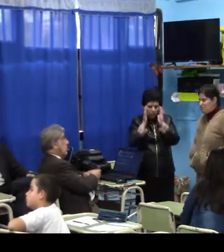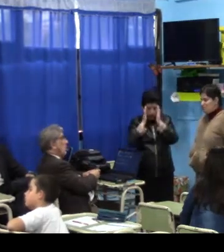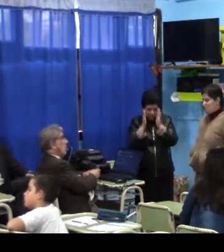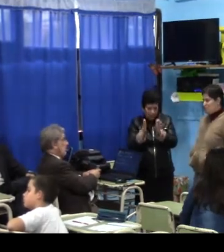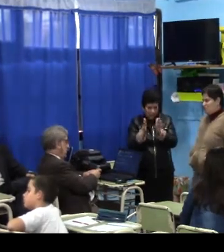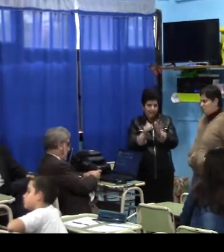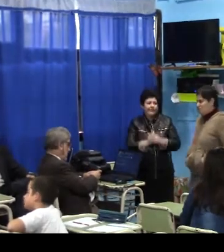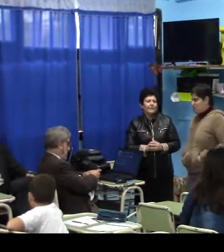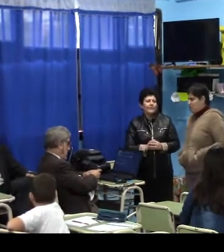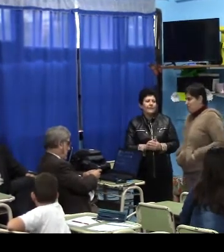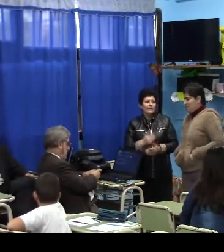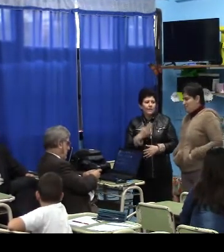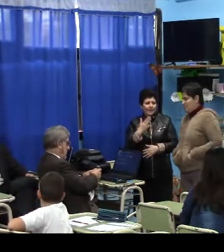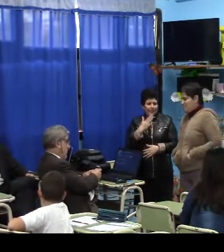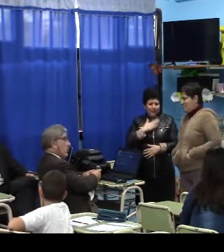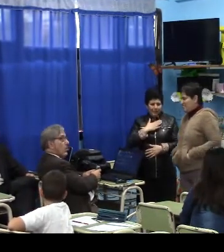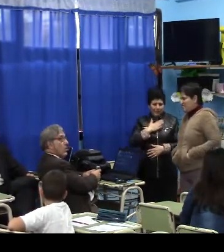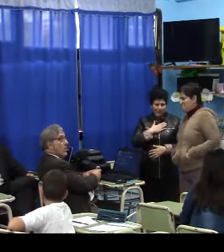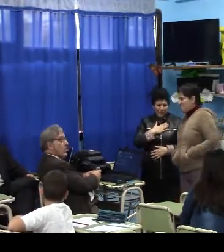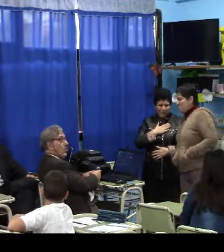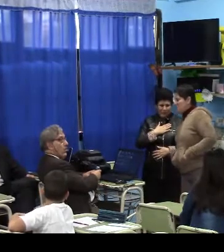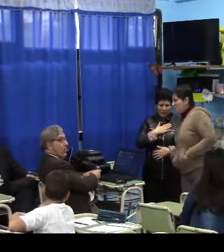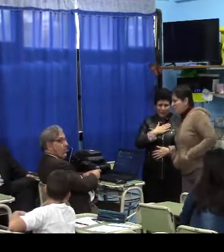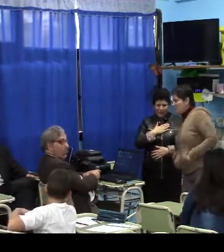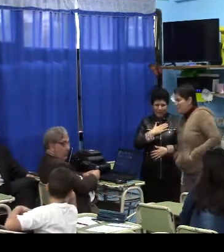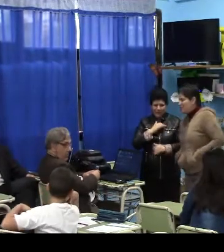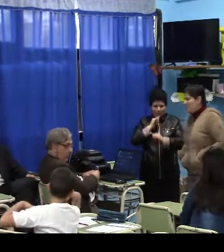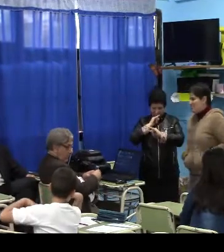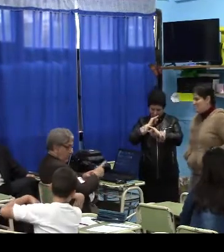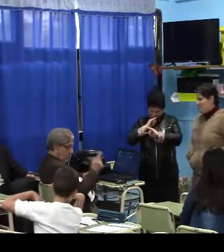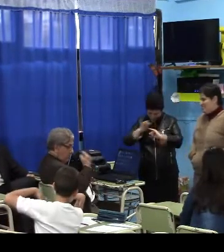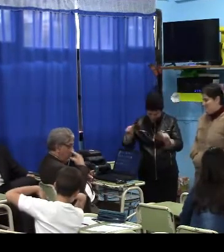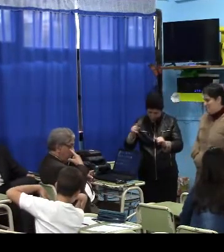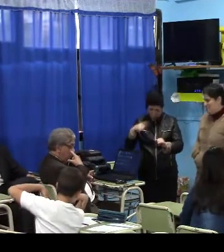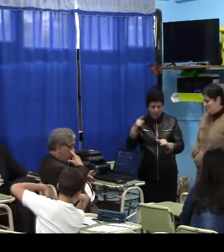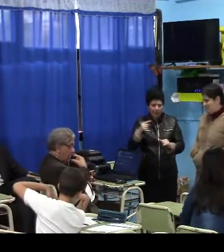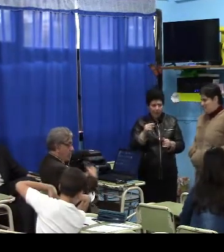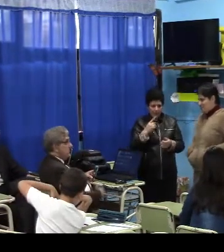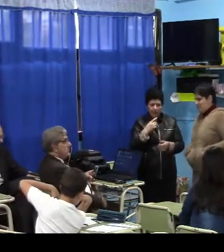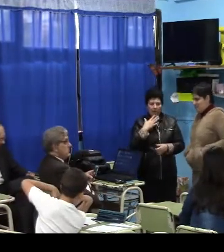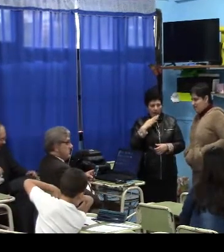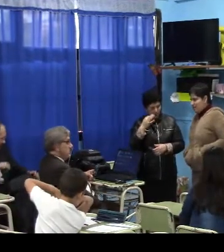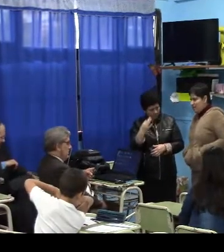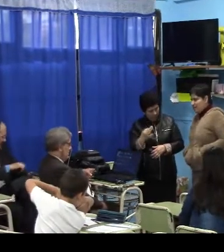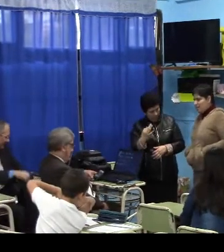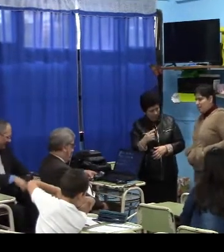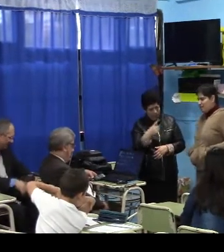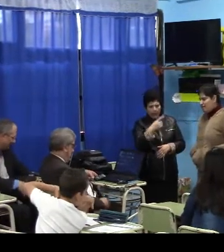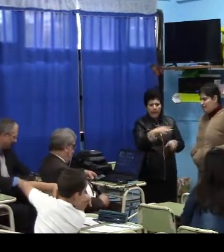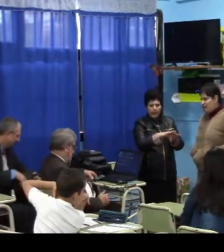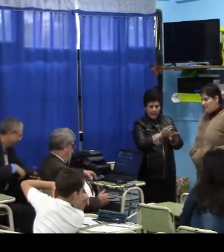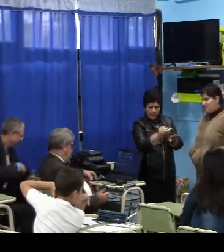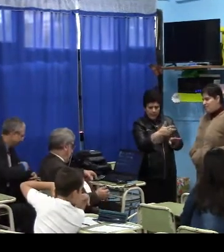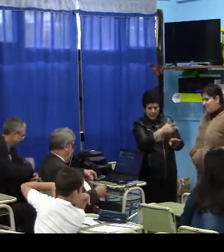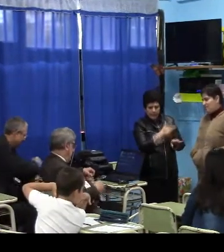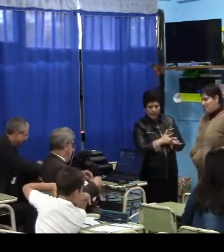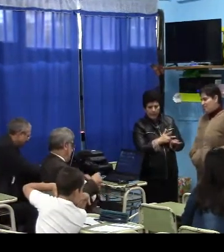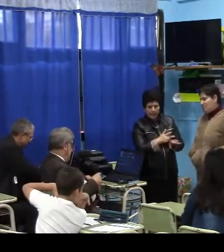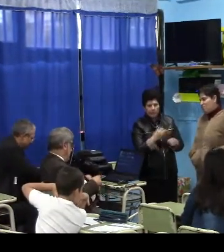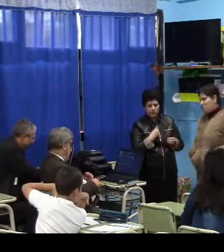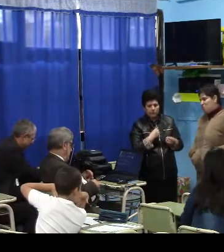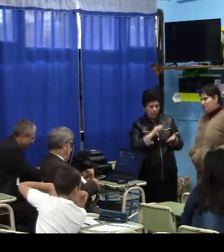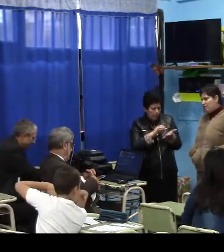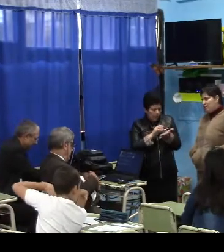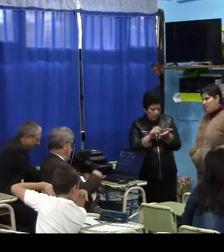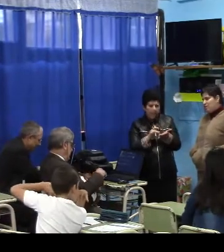Voy a distraer un poco. Bueno, en cierto modo, es verdad que el braille hace